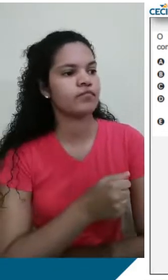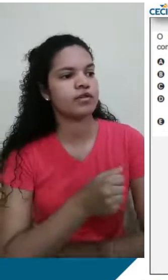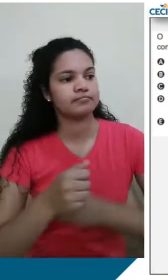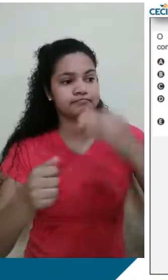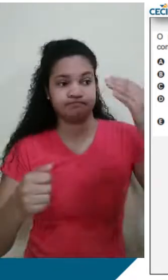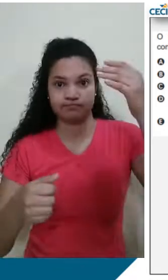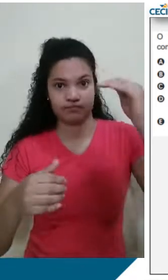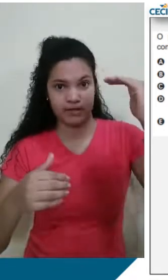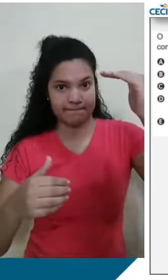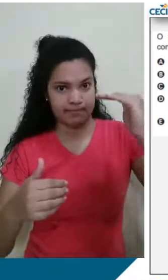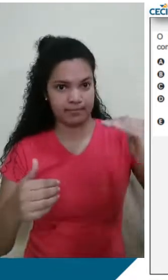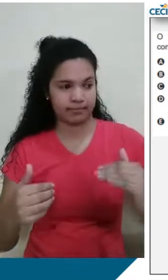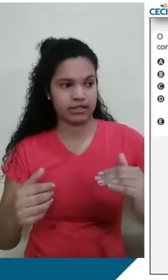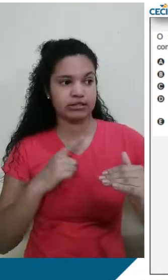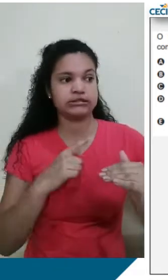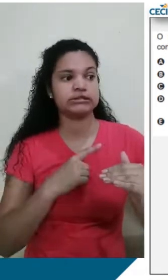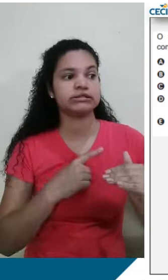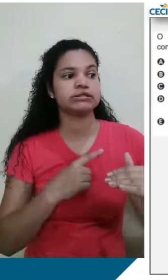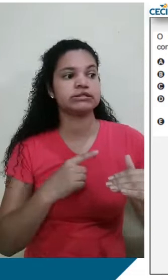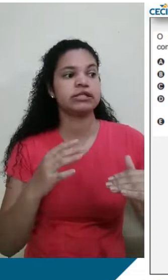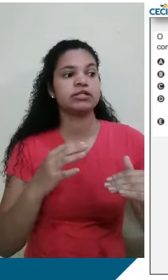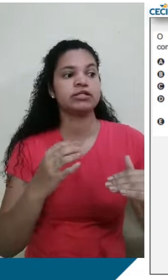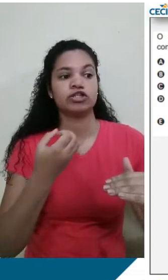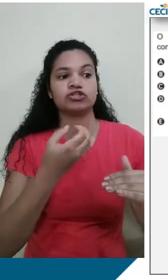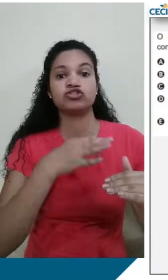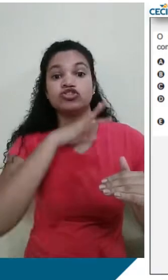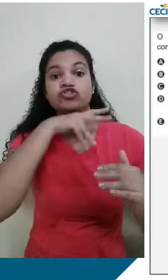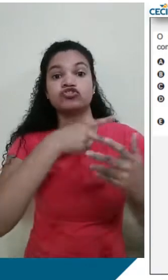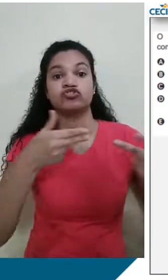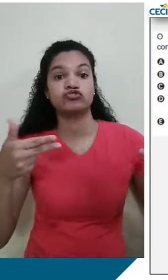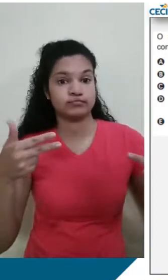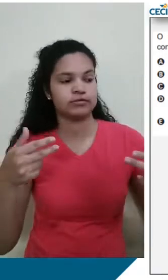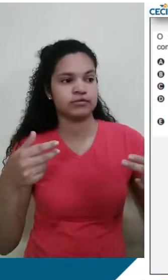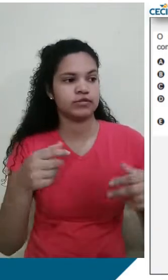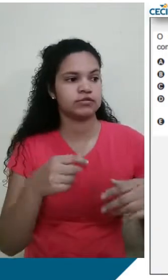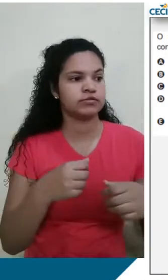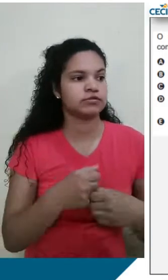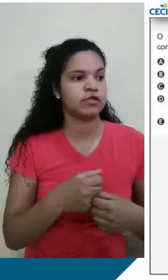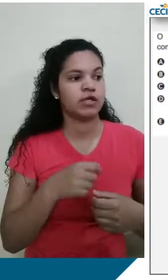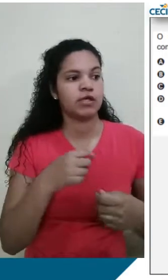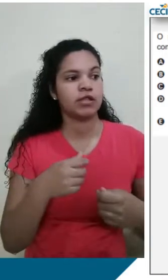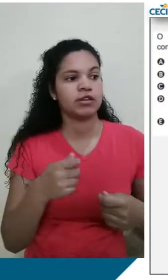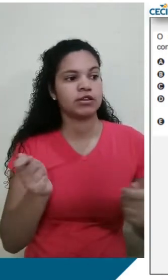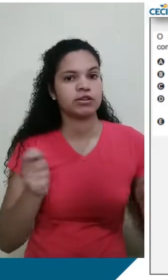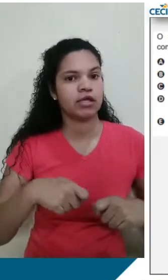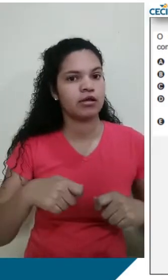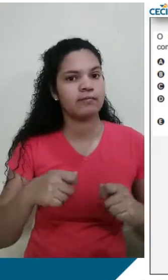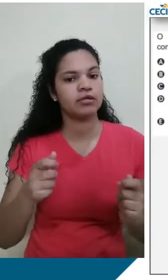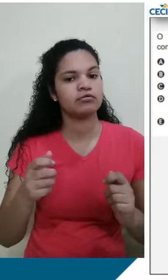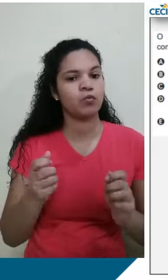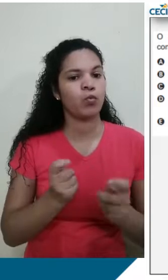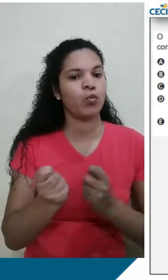linhas, nós temos as espécies exóticas que deveriam ser controladas pelos peixes